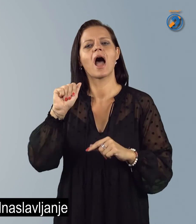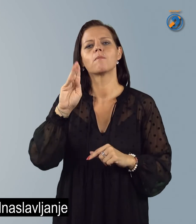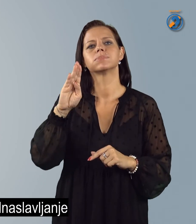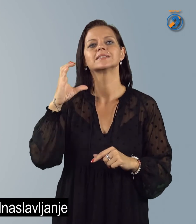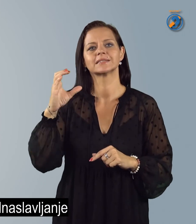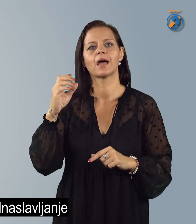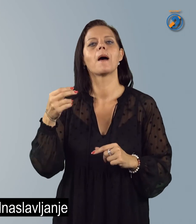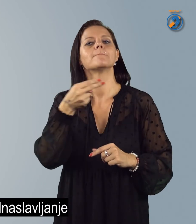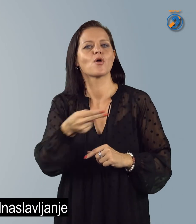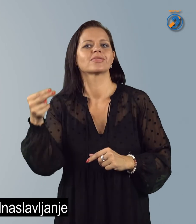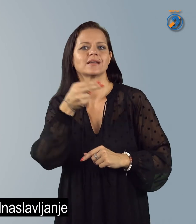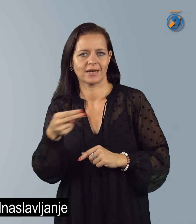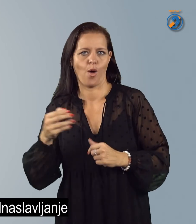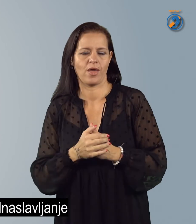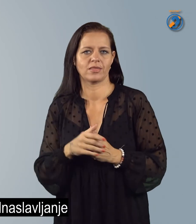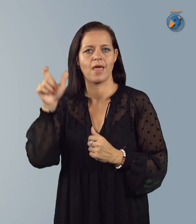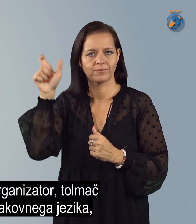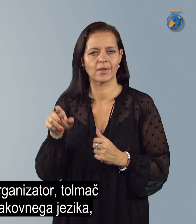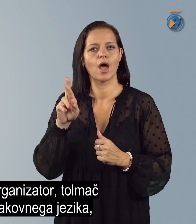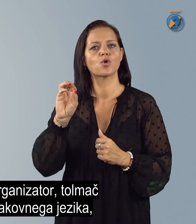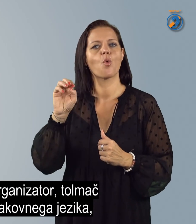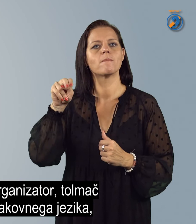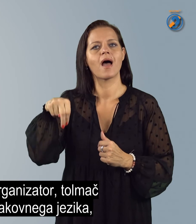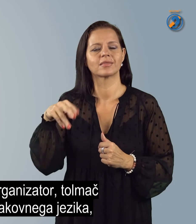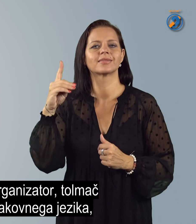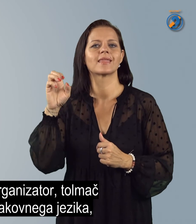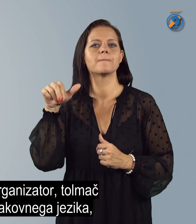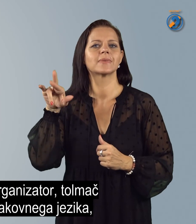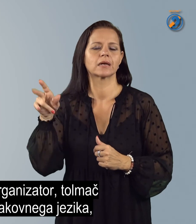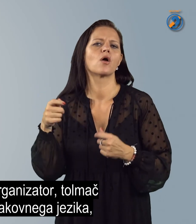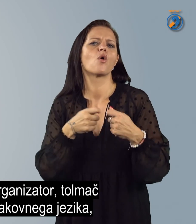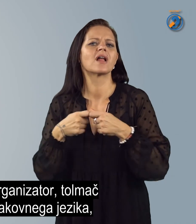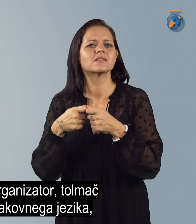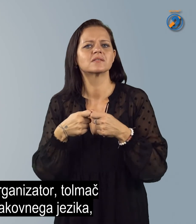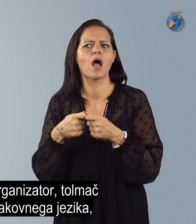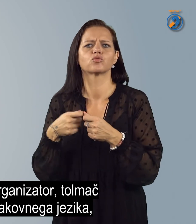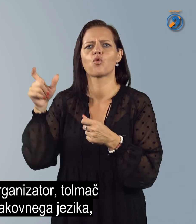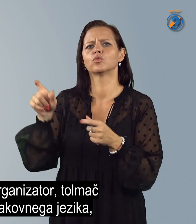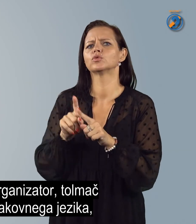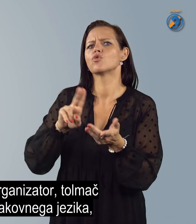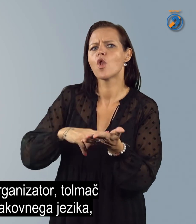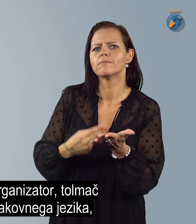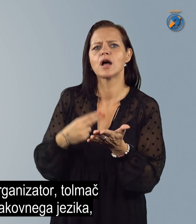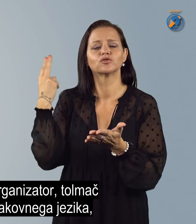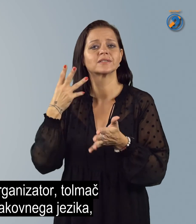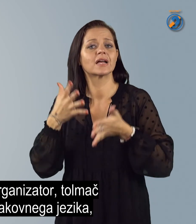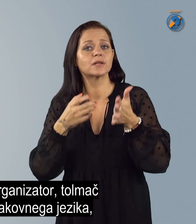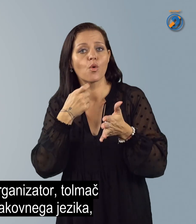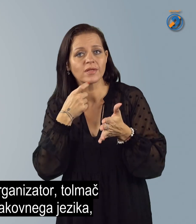ABC podnaslavljanje, Roman Demir, organizator, tolmač slovenskega znakovnega jezika, sodeloval